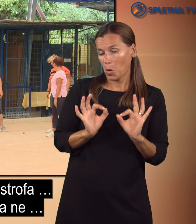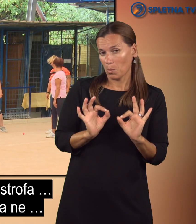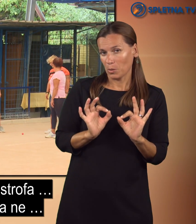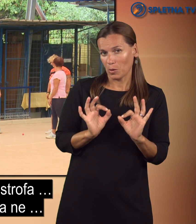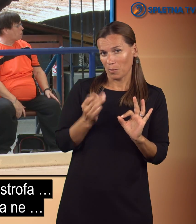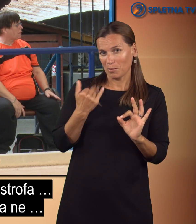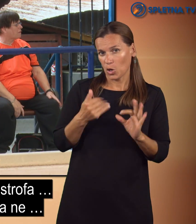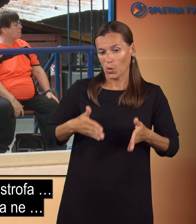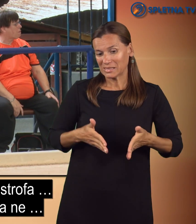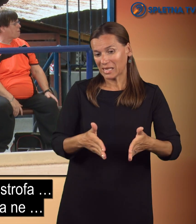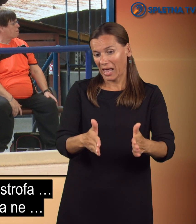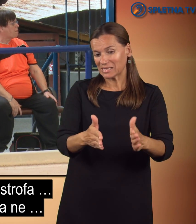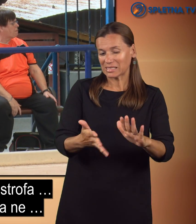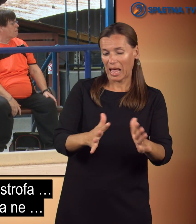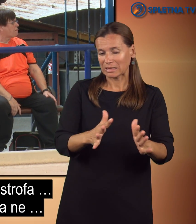V redu, steza.